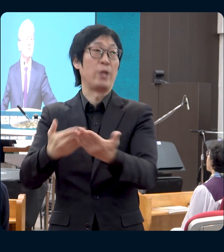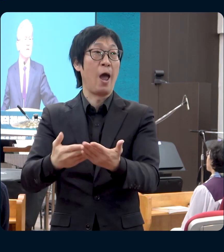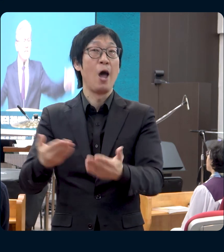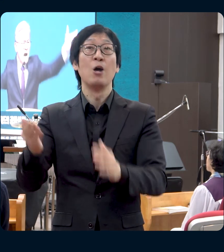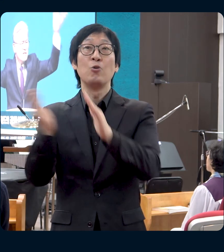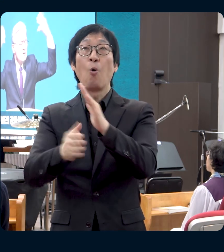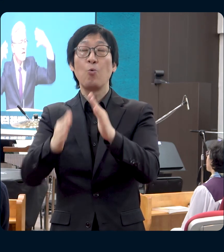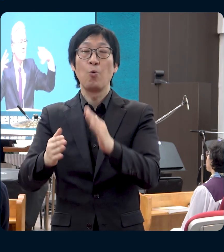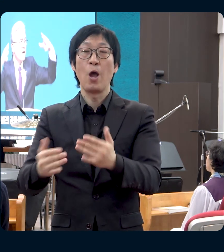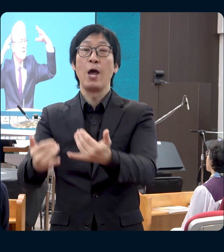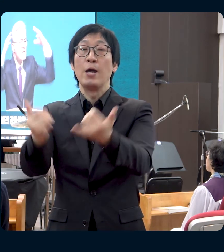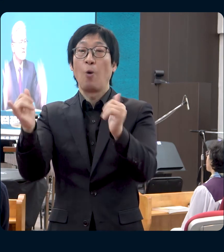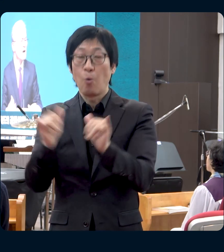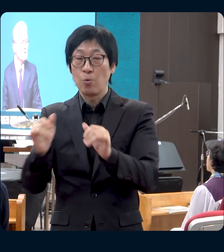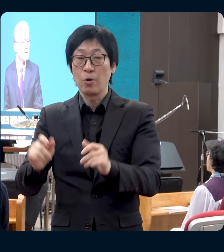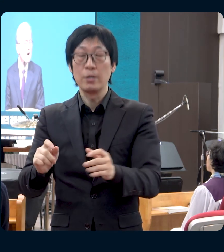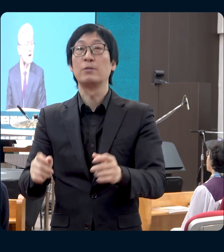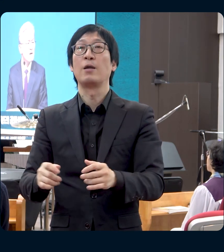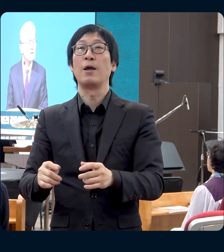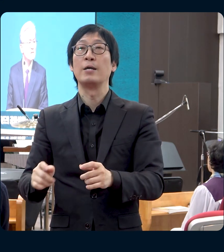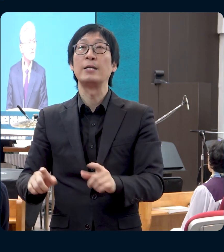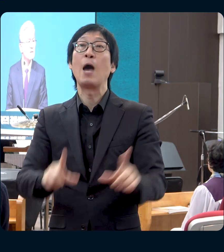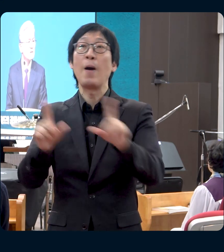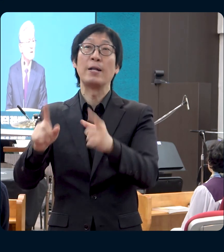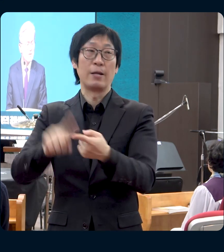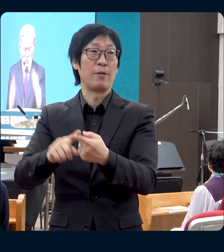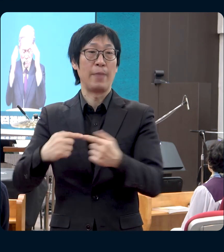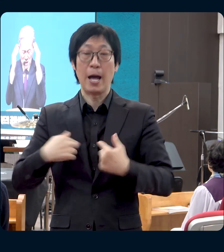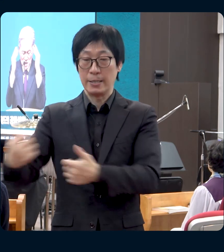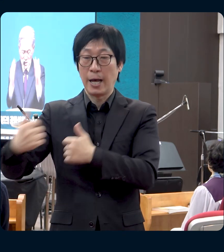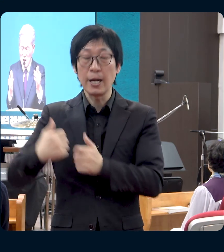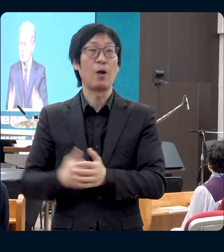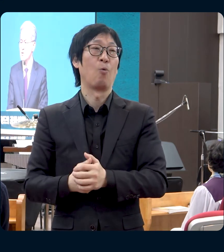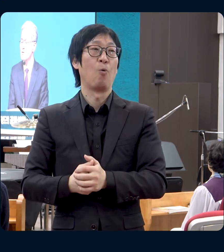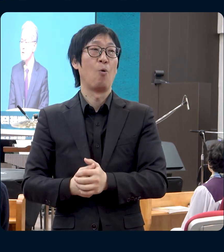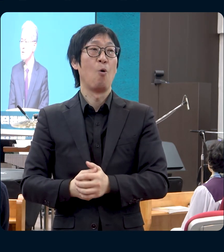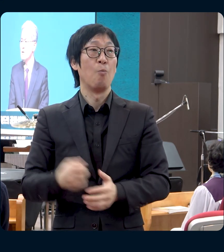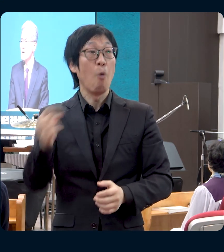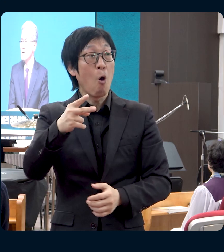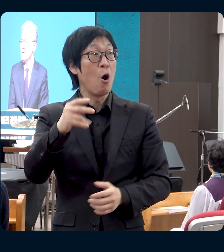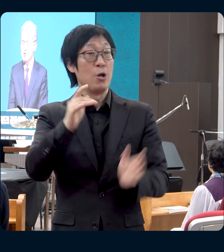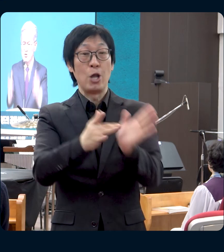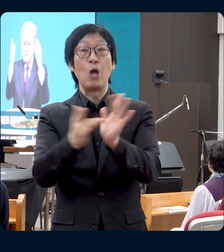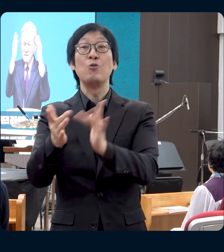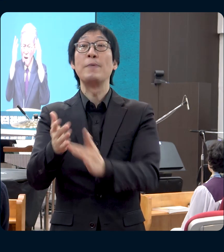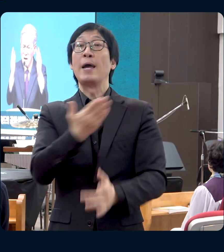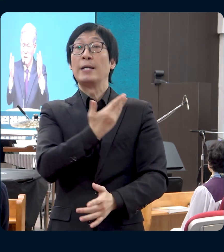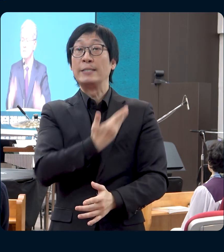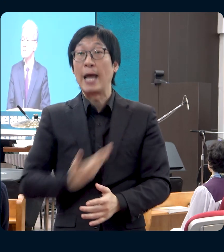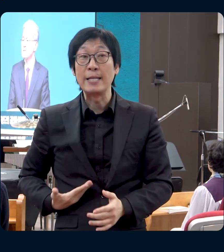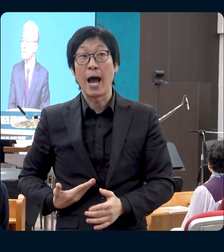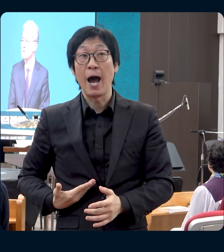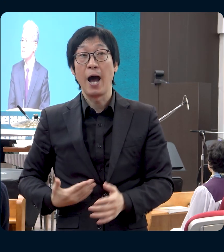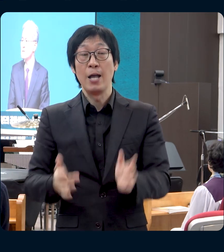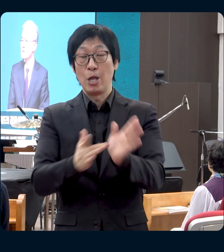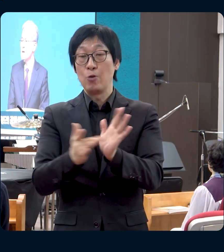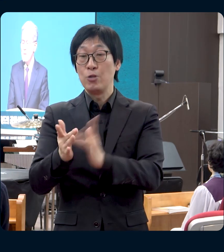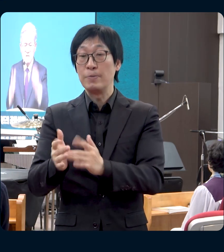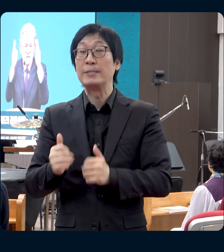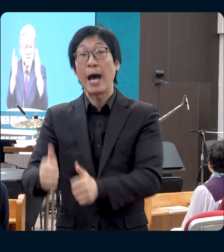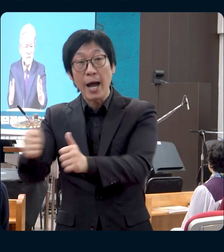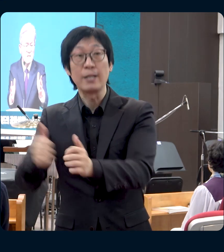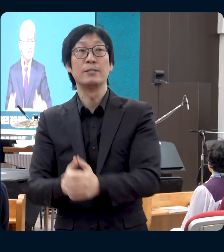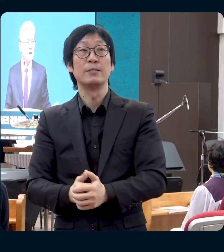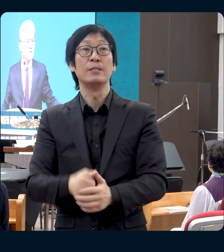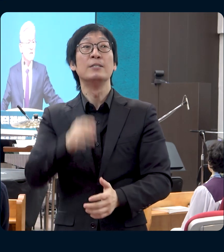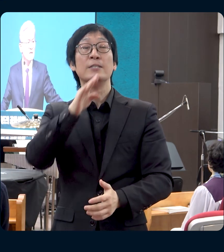예수 믿고 그냥 잘 되기를 바라는 그게 아니라 정말 제자가 되어서 그 주님을 따라가는, 바로